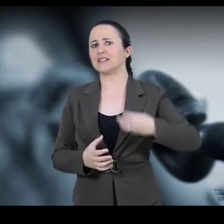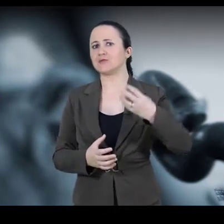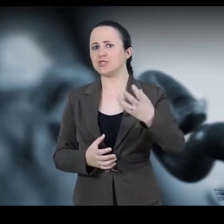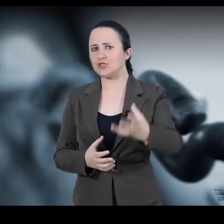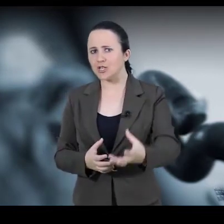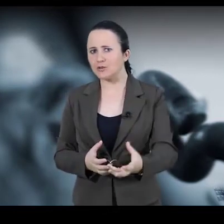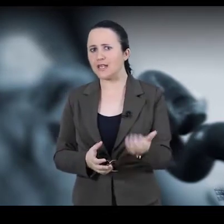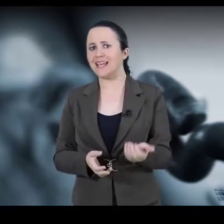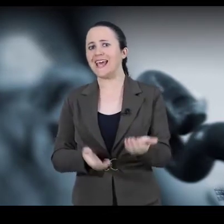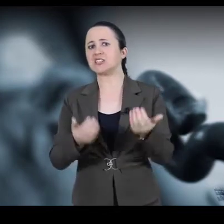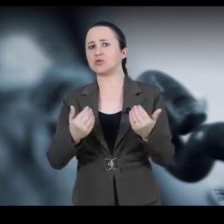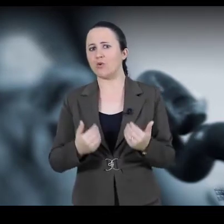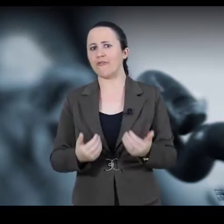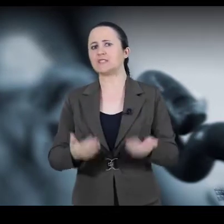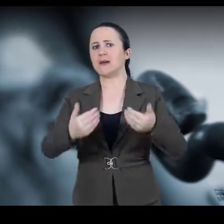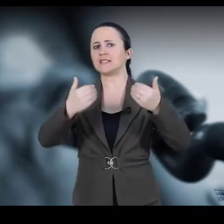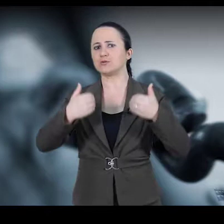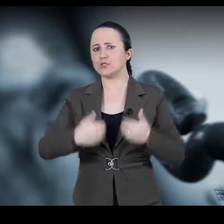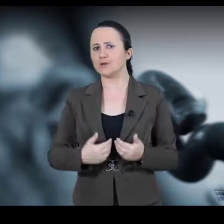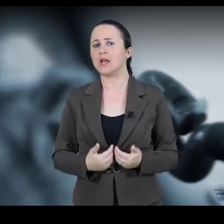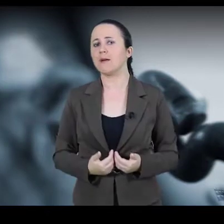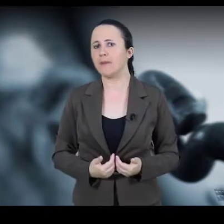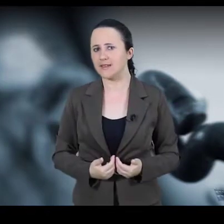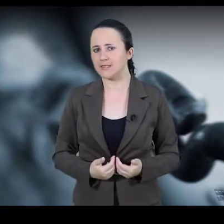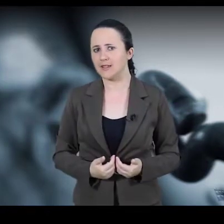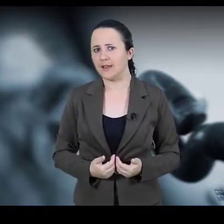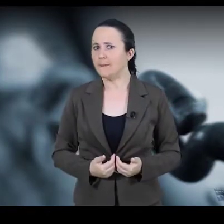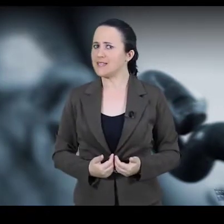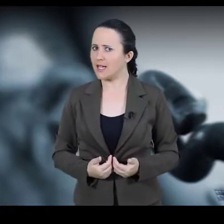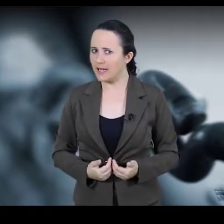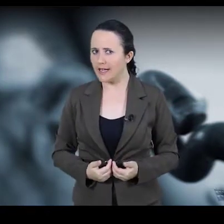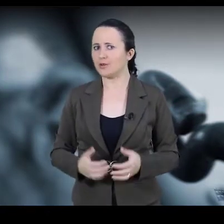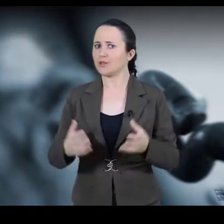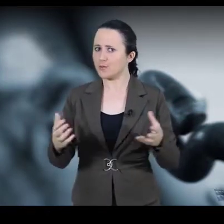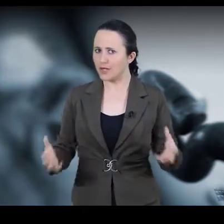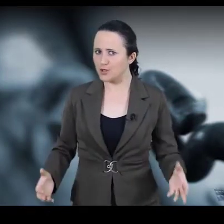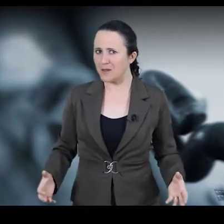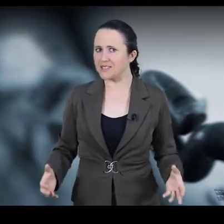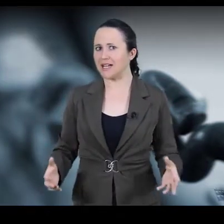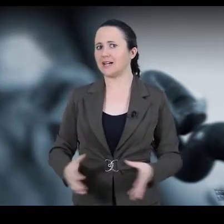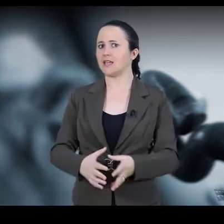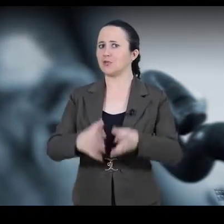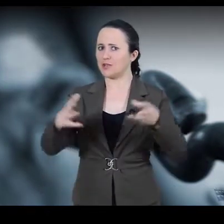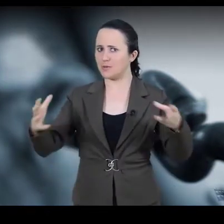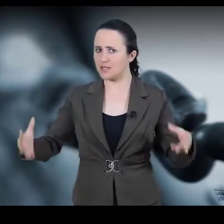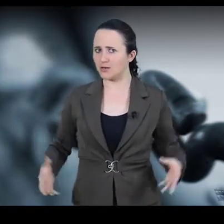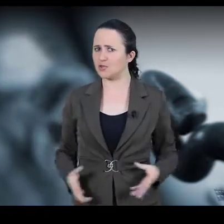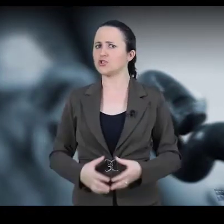no sentido de que é sua, faz parte dos seus bens. Mas é claro que nós podemos pensar que, numa dimensão de